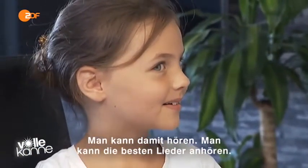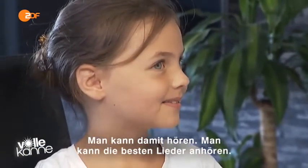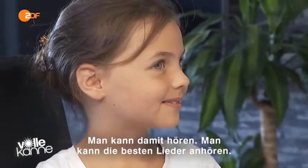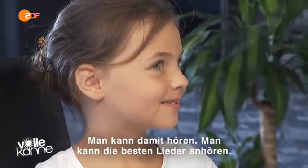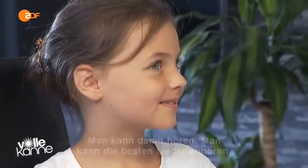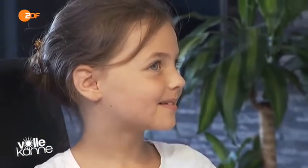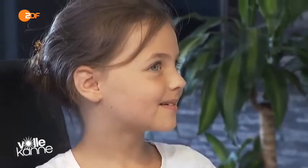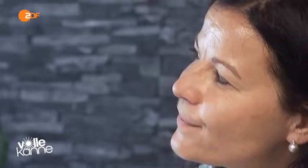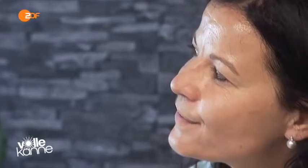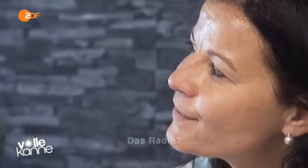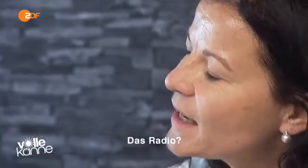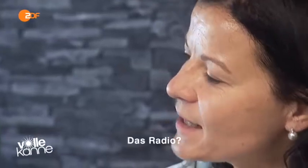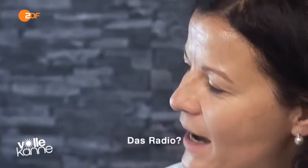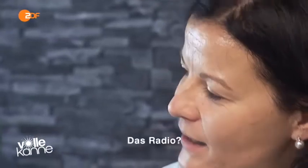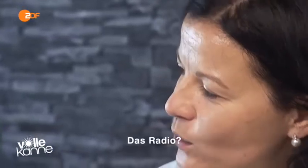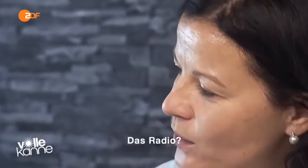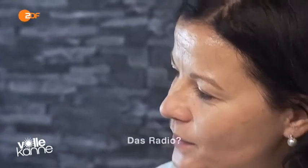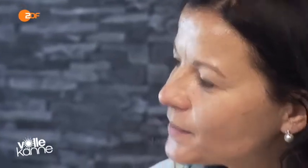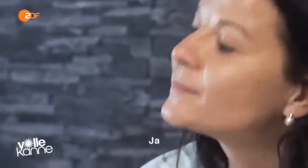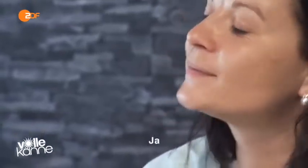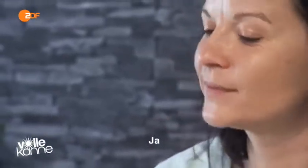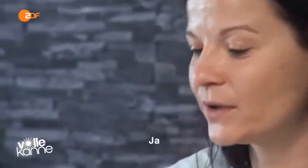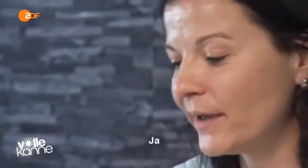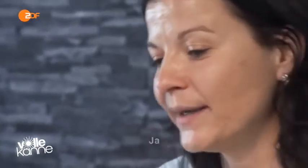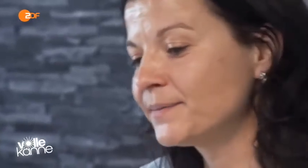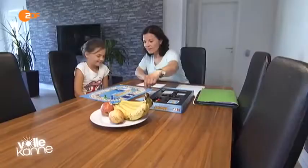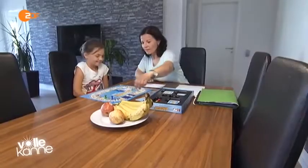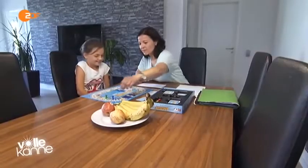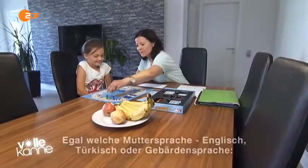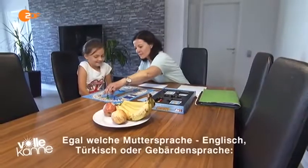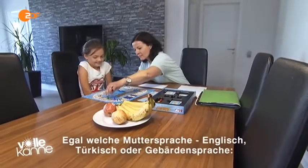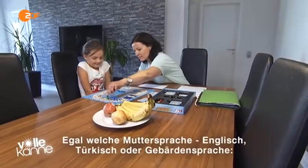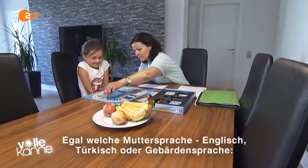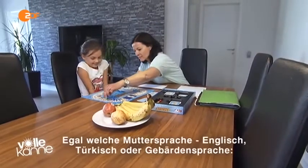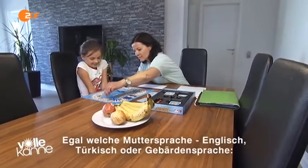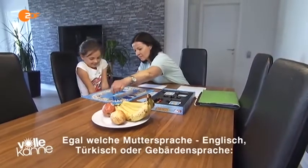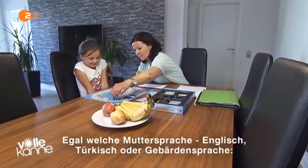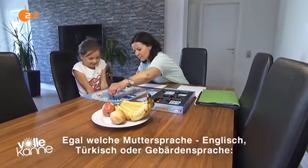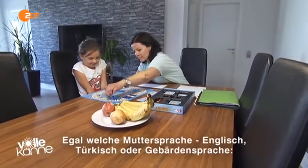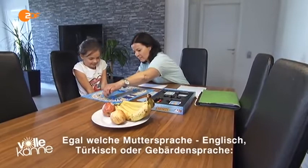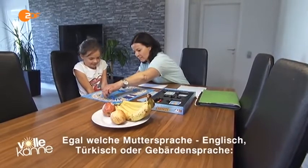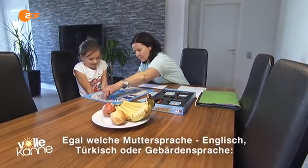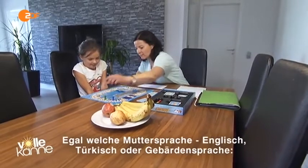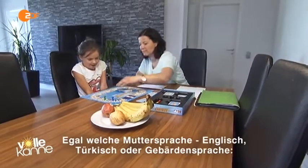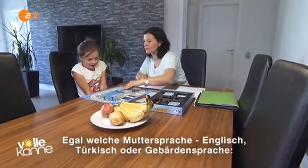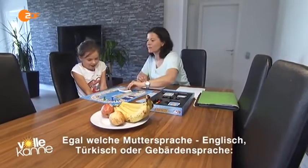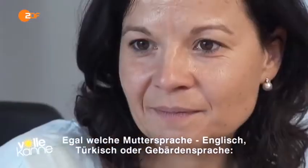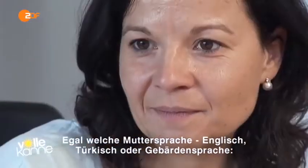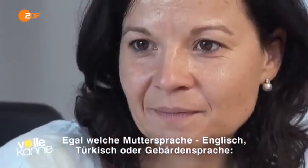anhören. Das Radio? Ja. Okay. Egal welche Muttersprache, Englisch, Türkisch oder